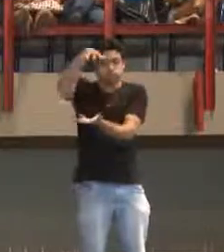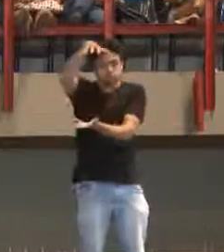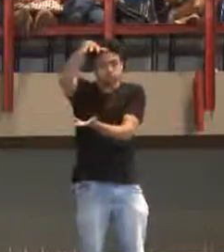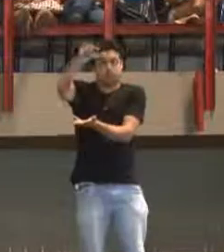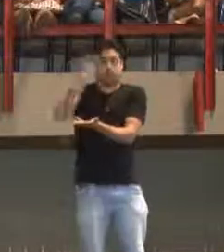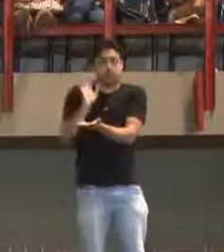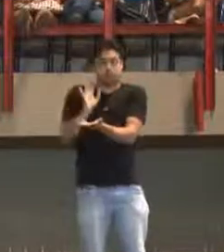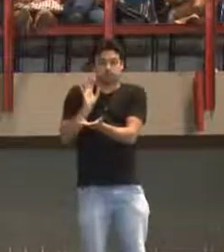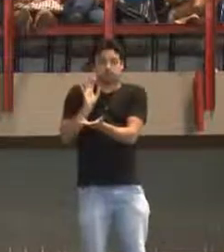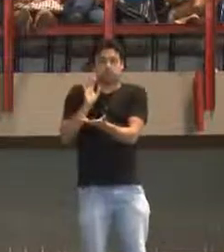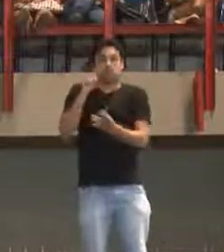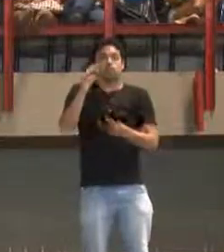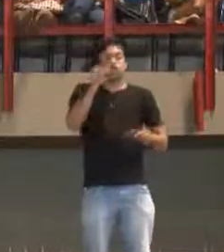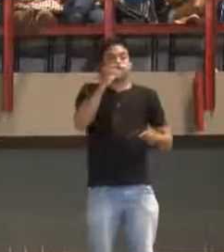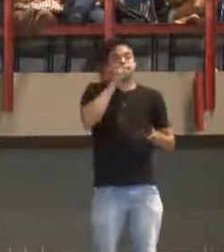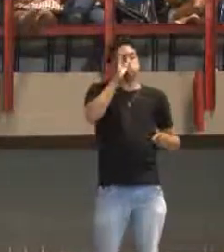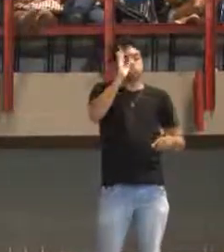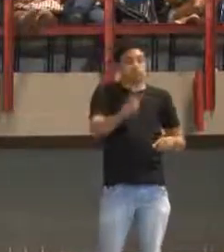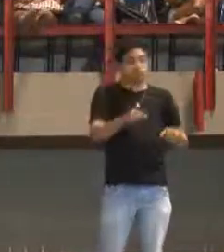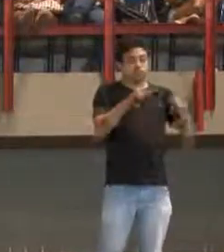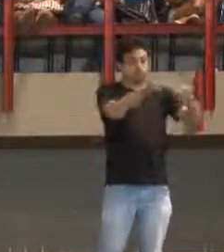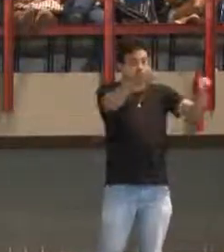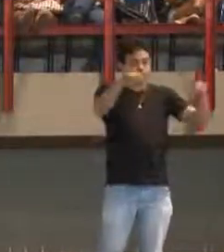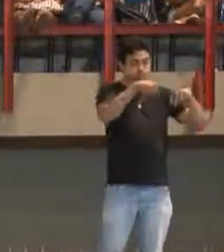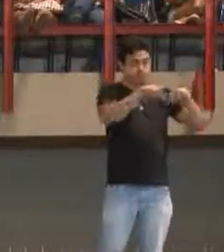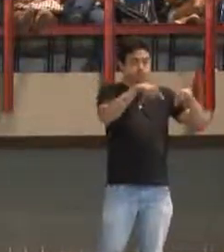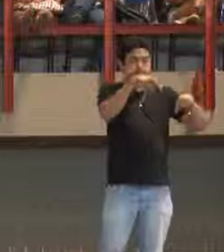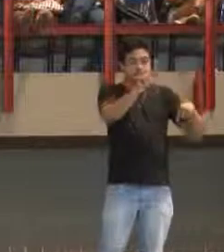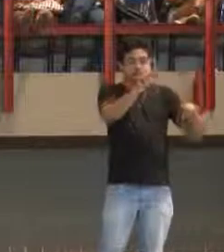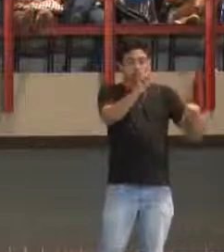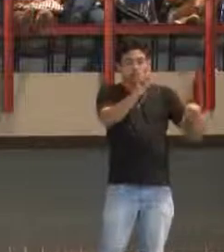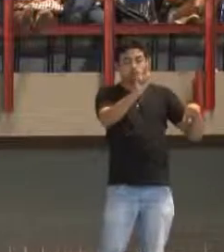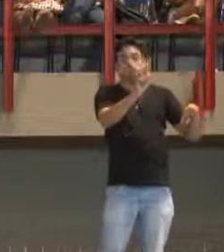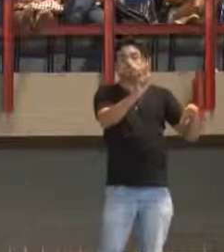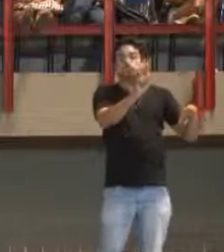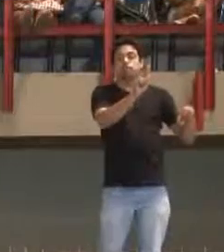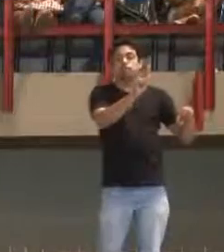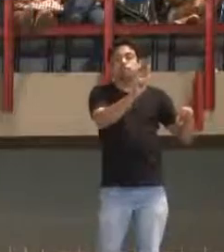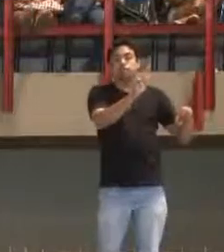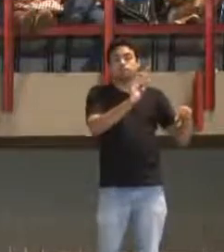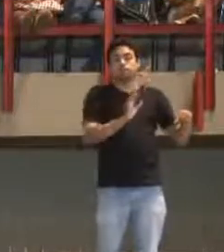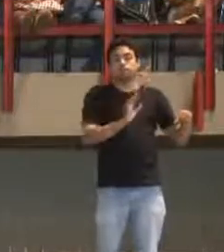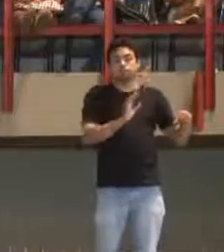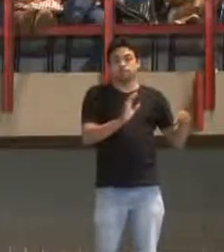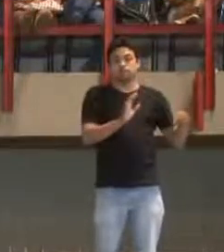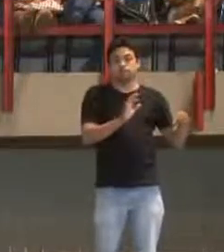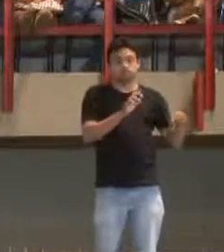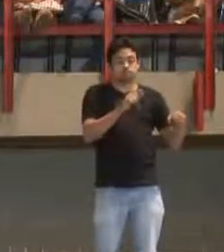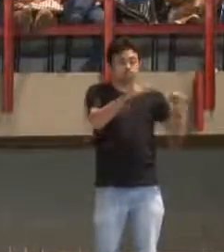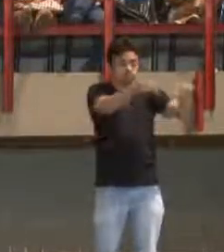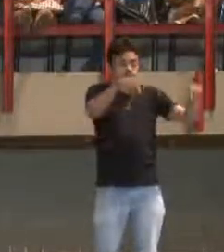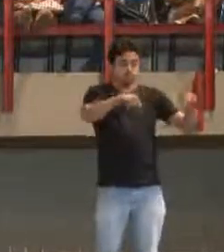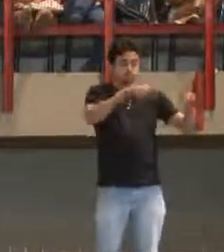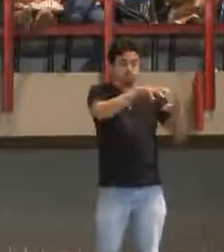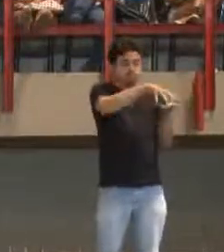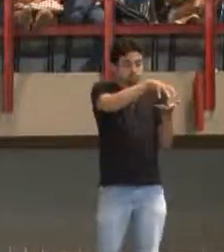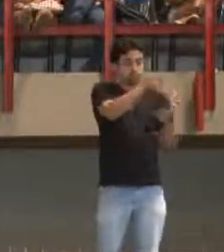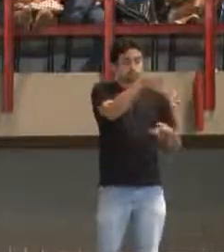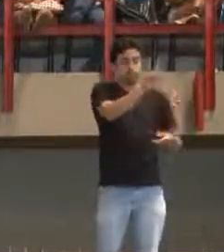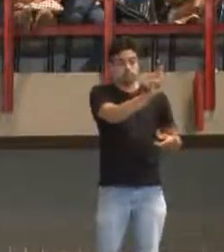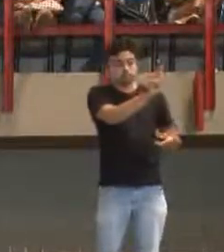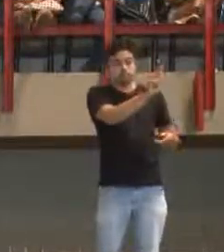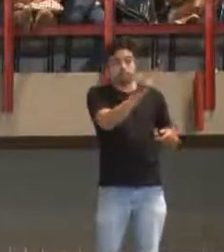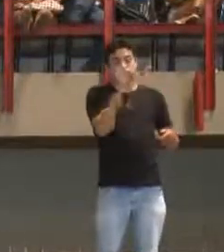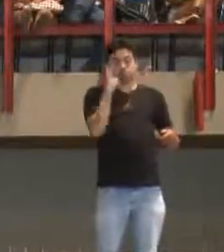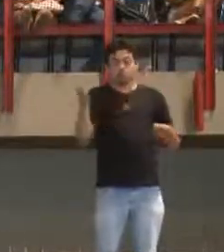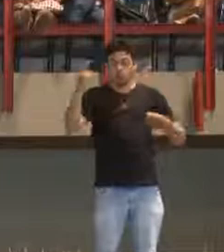produtividade. A produção ela é dada em quilogramas. A produção ela é dada em quilogramas. Eu